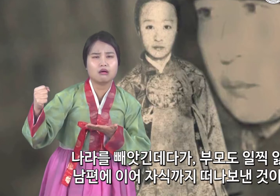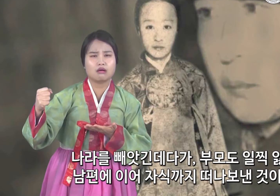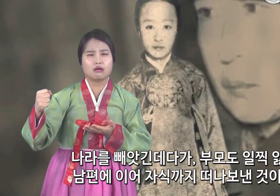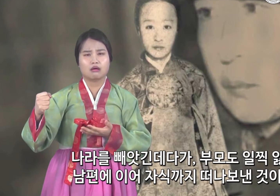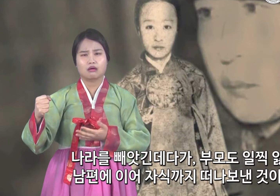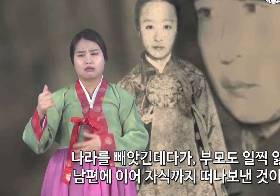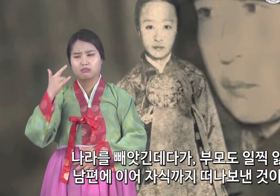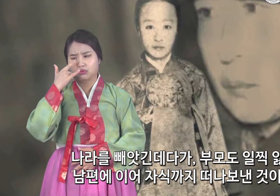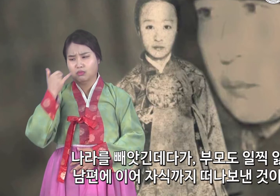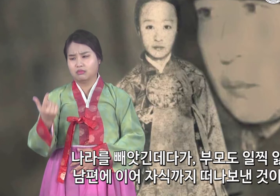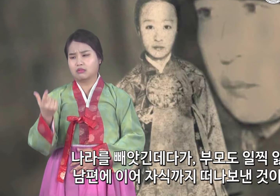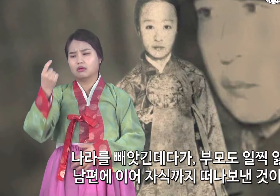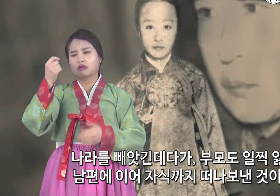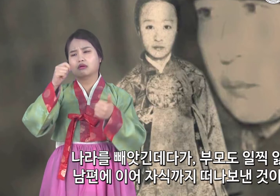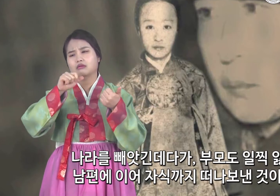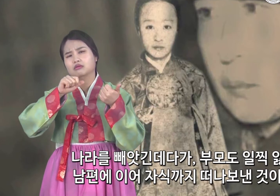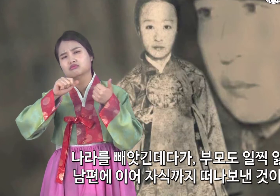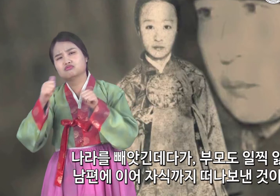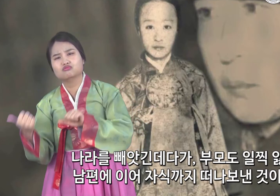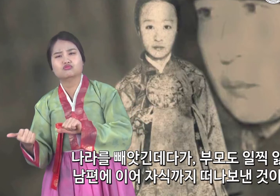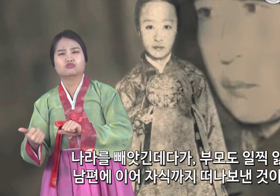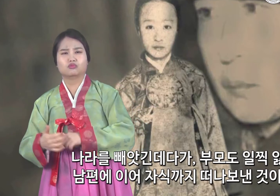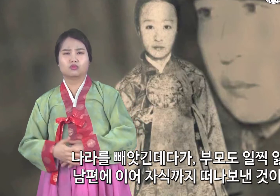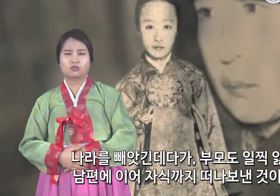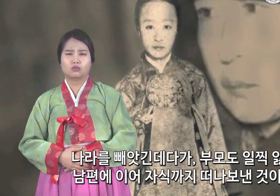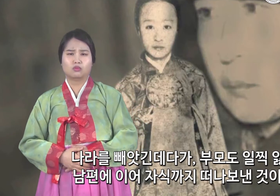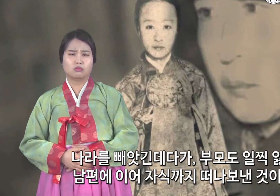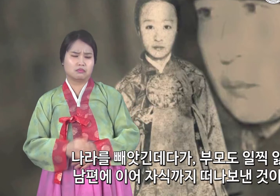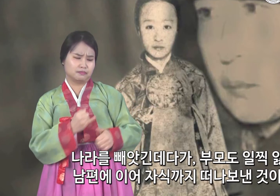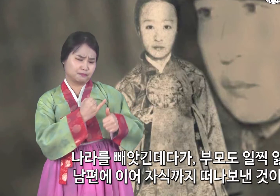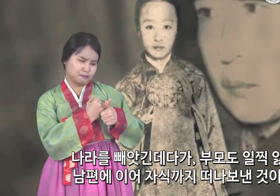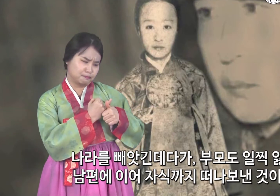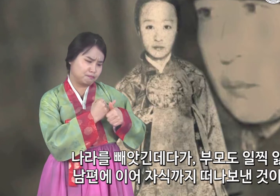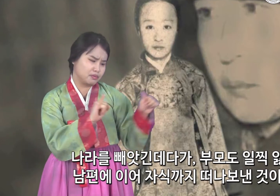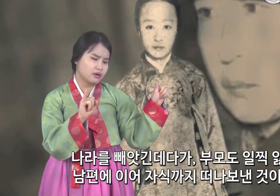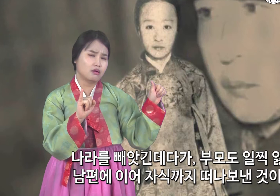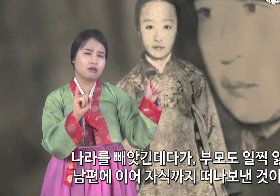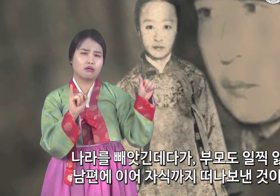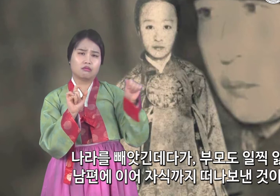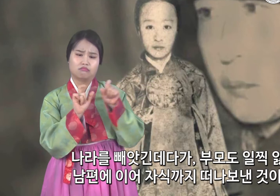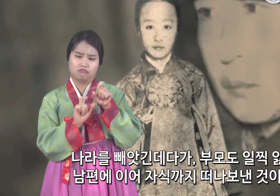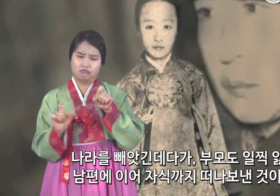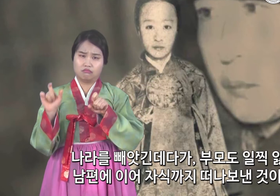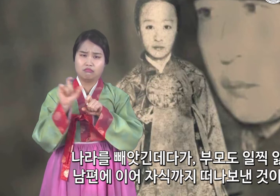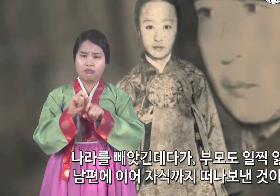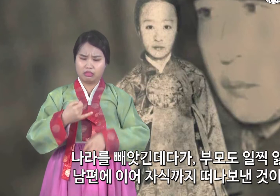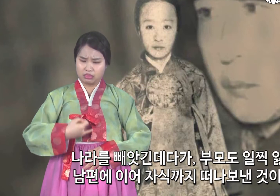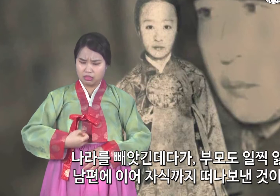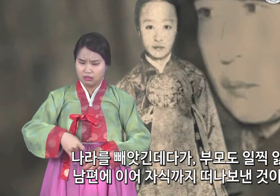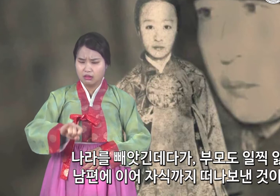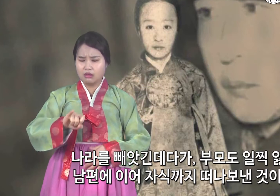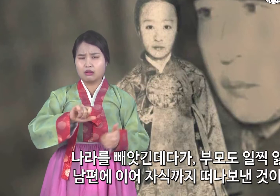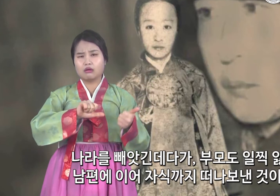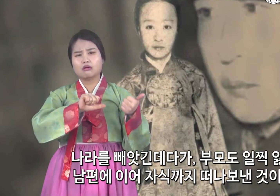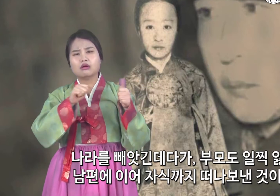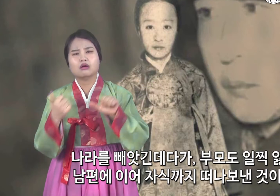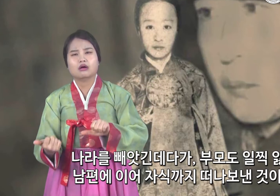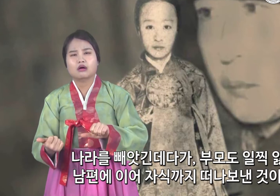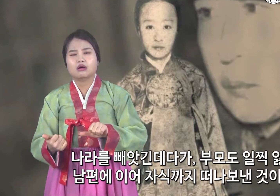나라를 빼앗긴 데다가 부모도 일찍 잃고 남편에 이어 자식까지 떠나보낸